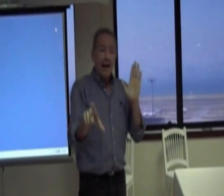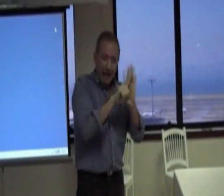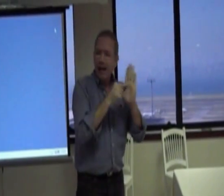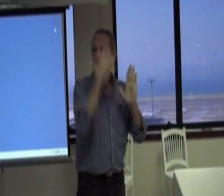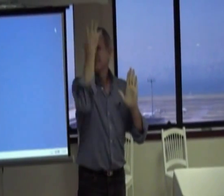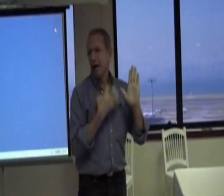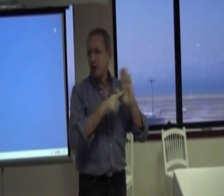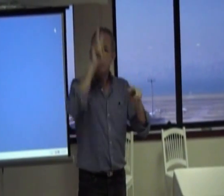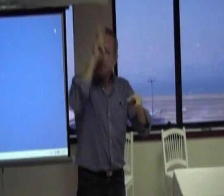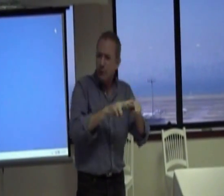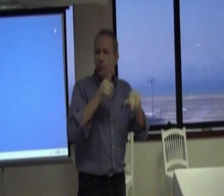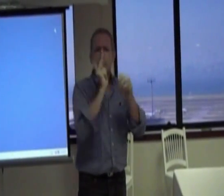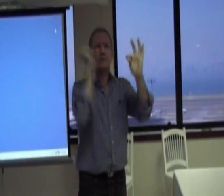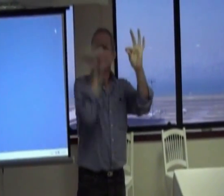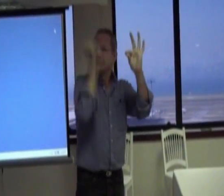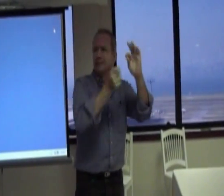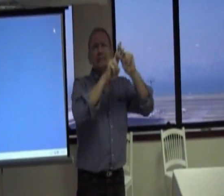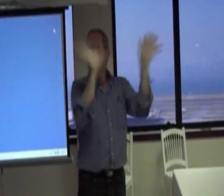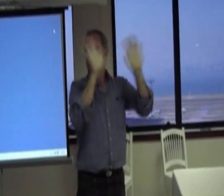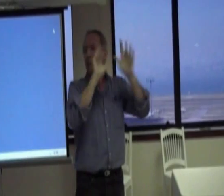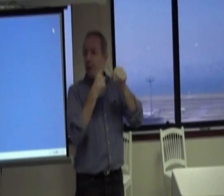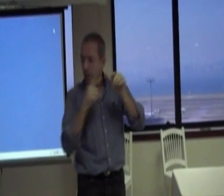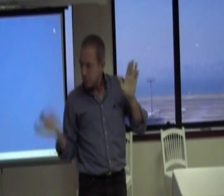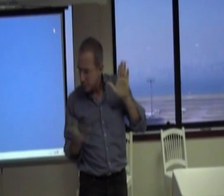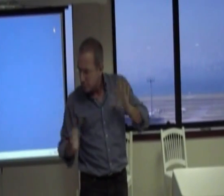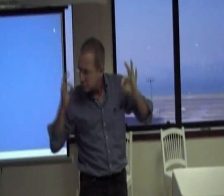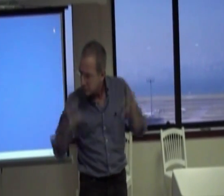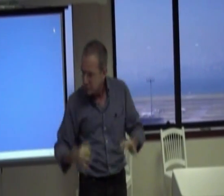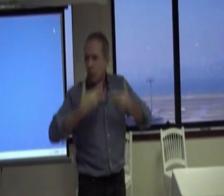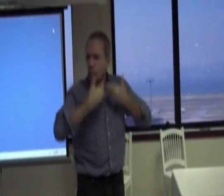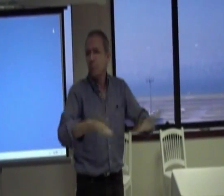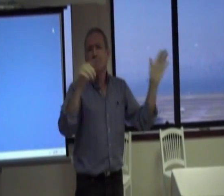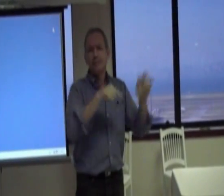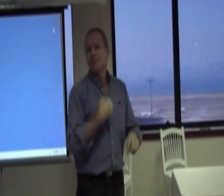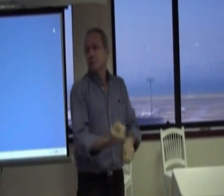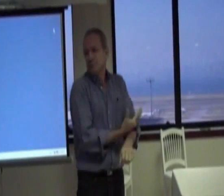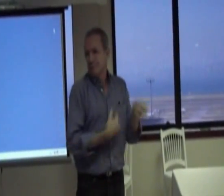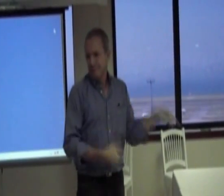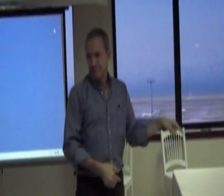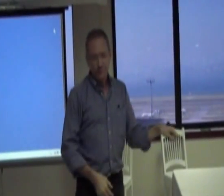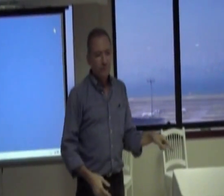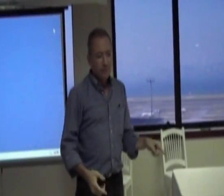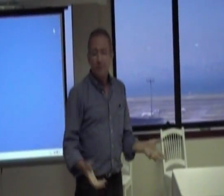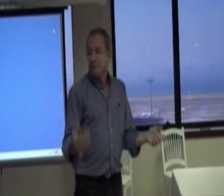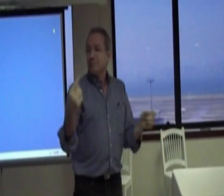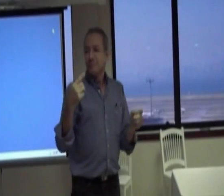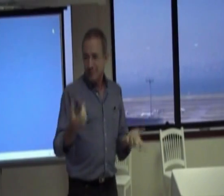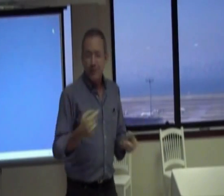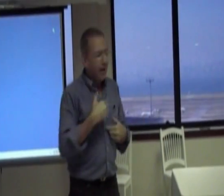não seja a primeira. Porque lei é uma coisa séria e a gente precisa estar lutando com isso e continuar nesse tipo de questão. Realmente é um momento de